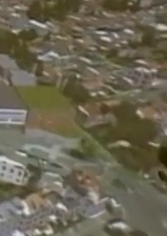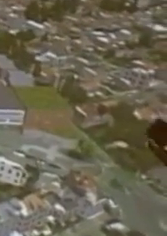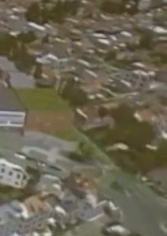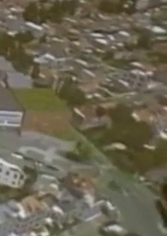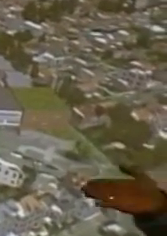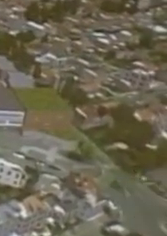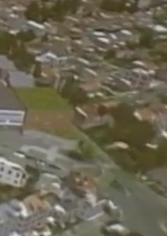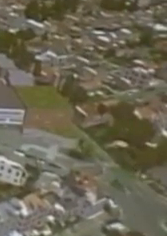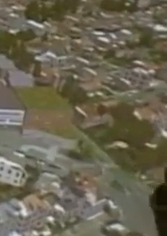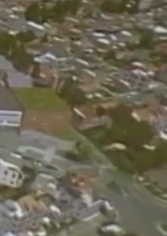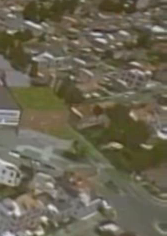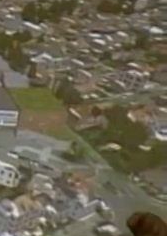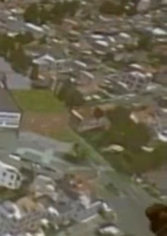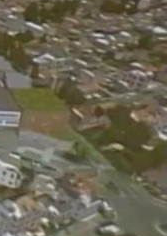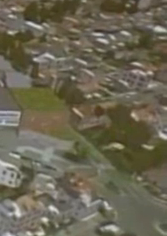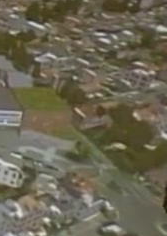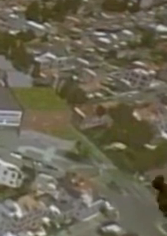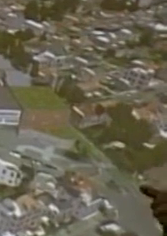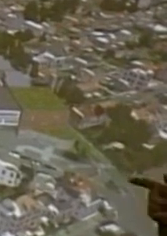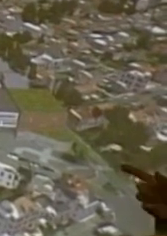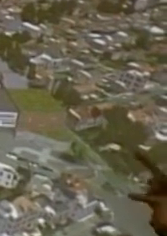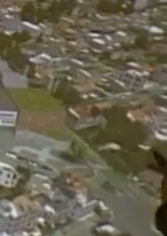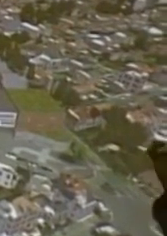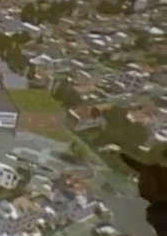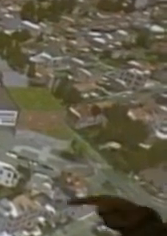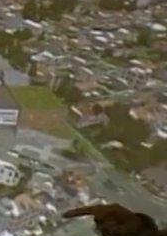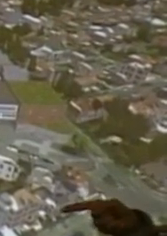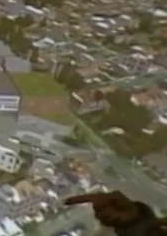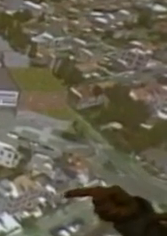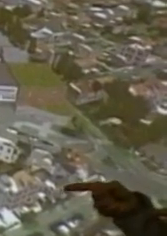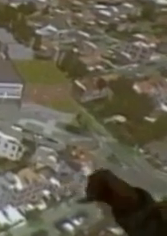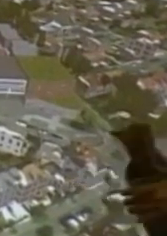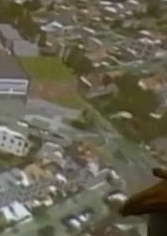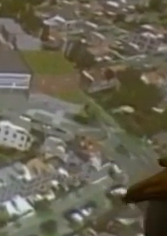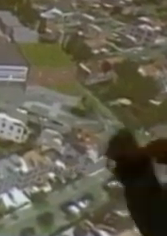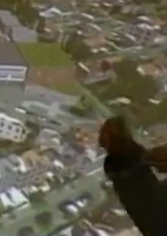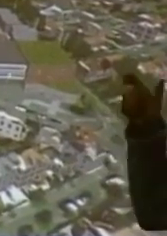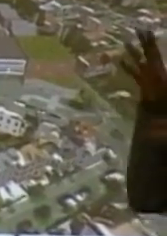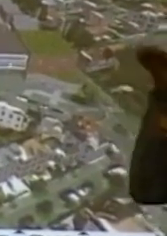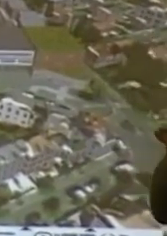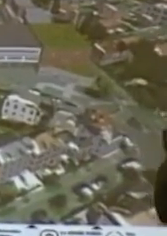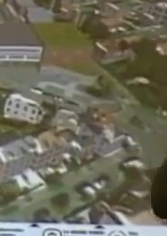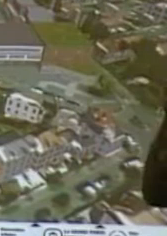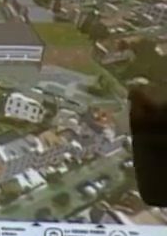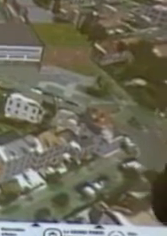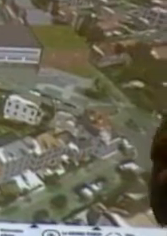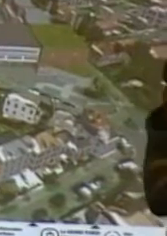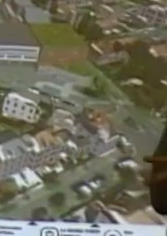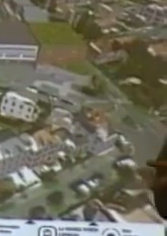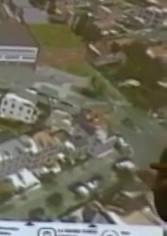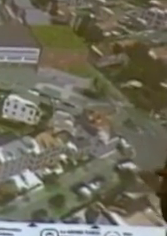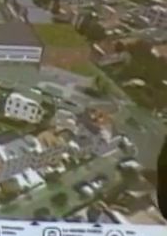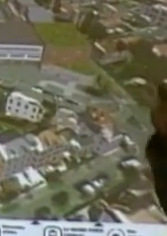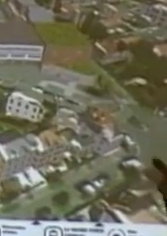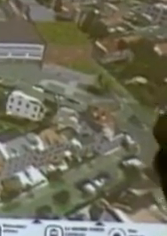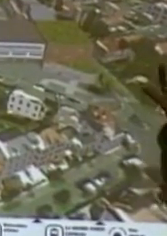fermé. Donc on mutualise les usages pour qu'un équipement qui, de toute façon, est payé, y compris par les Séquoignaux d'Aulnaysiens et les Aulnaysiens, puisse